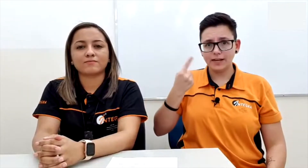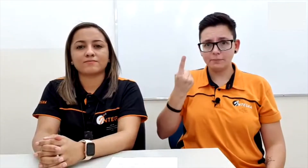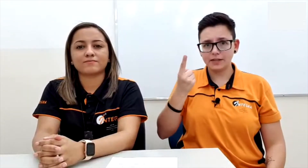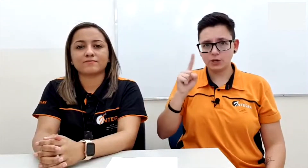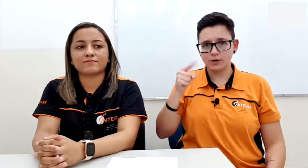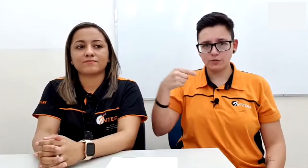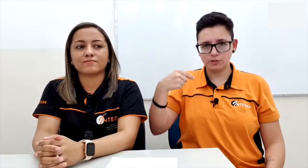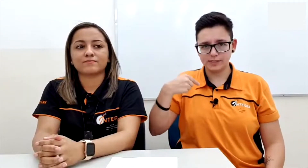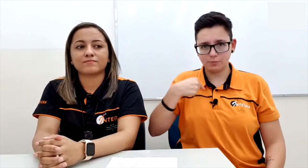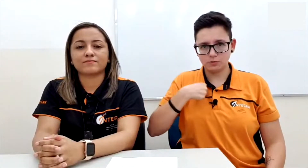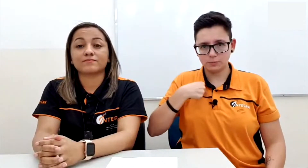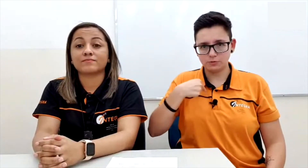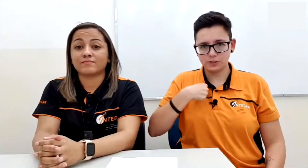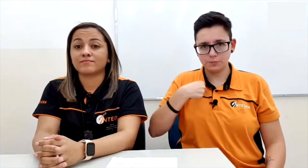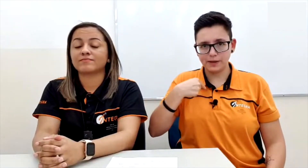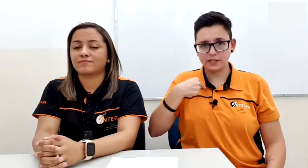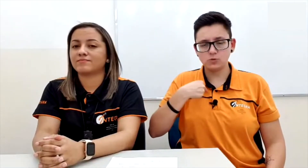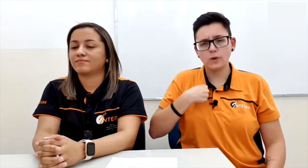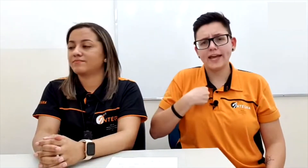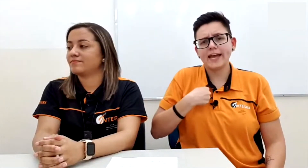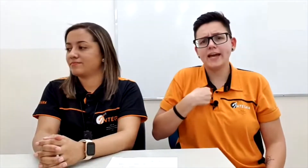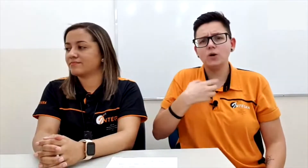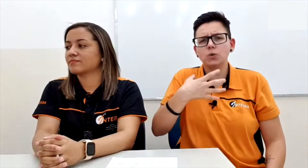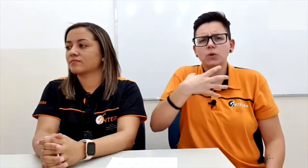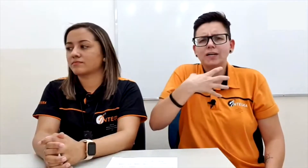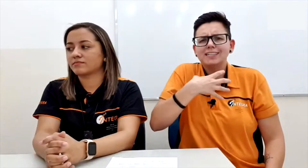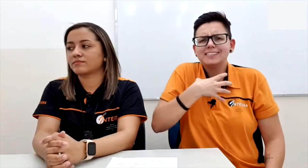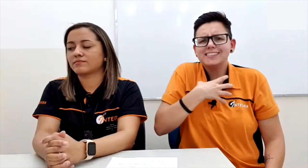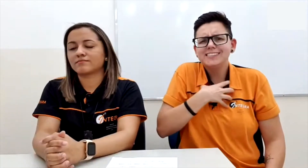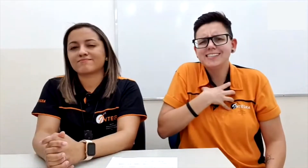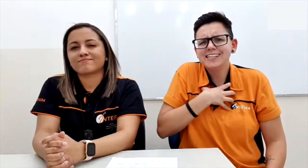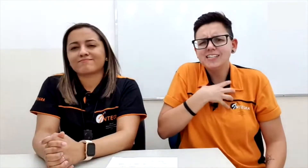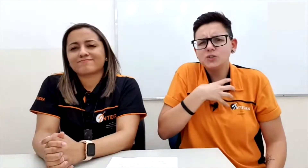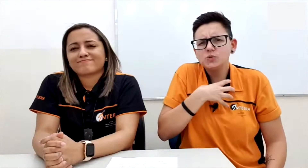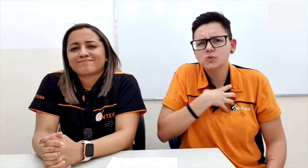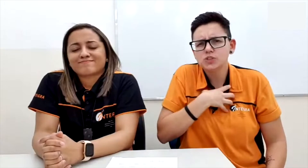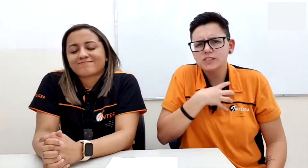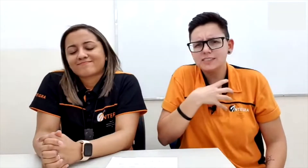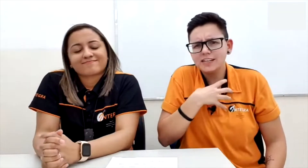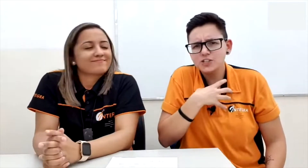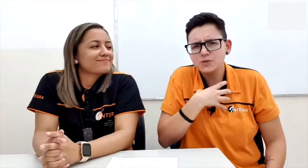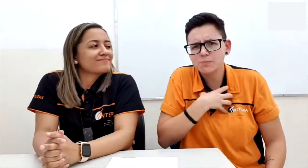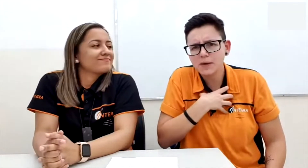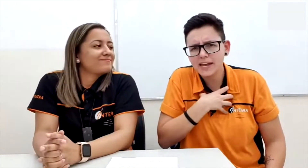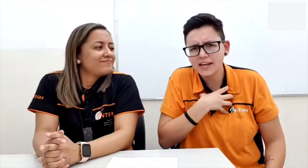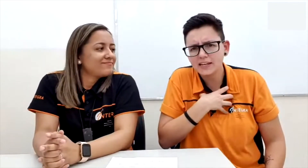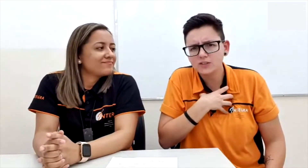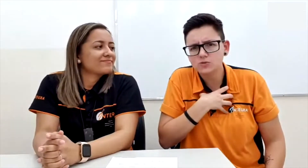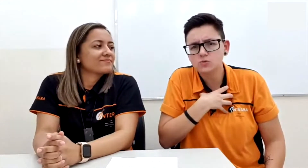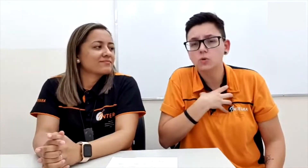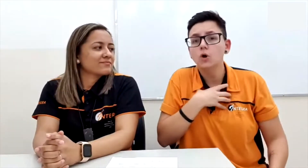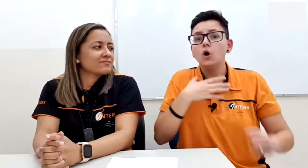Lembra que o eu você aponta para o seu peito, eu sinto de sentimento,